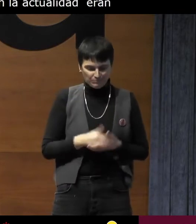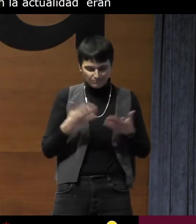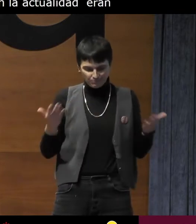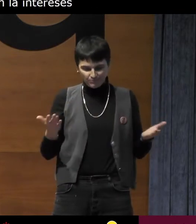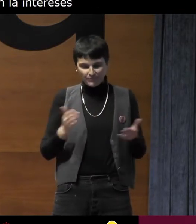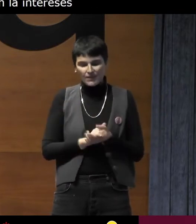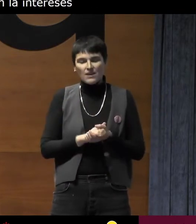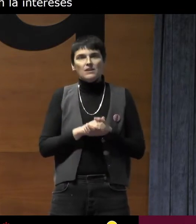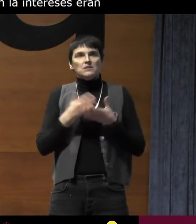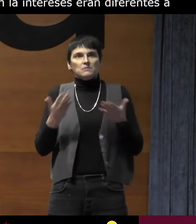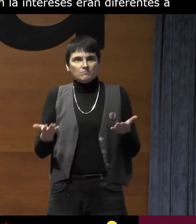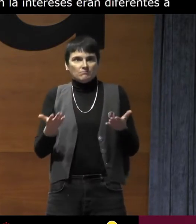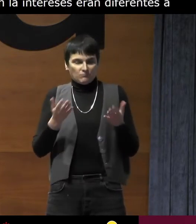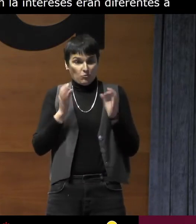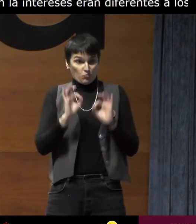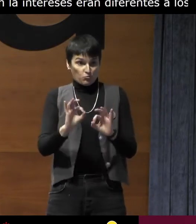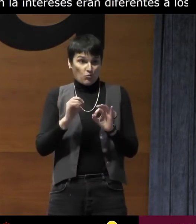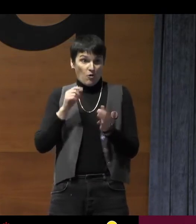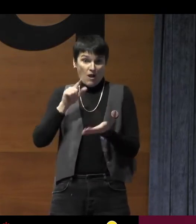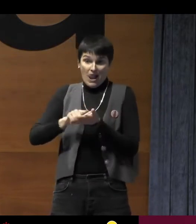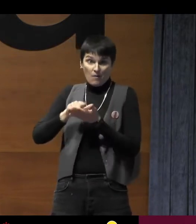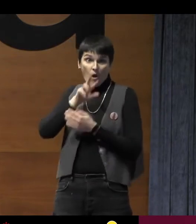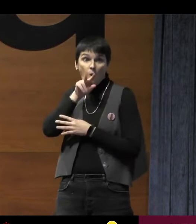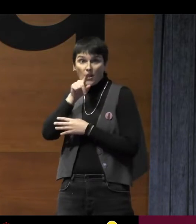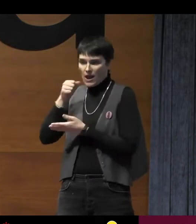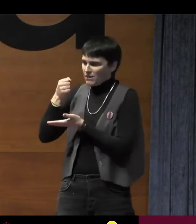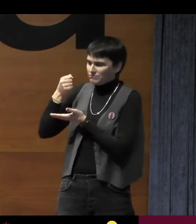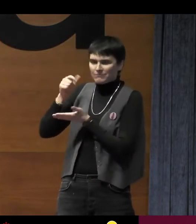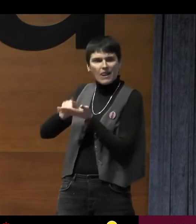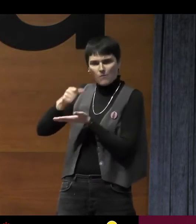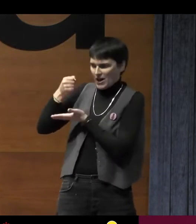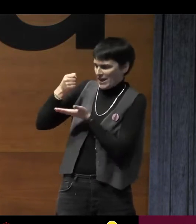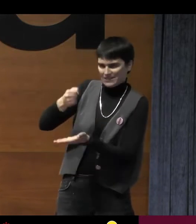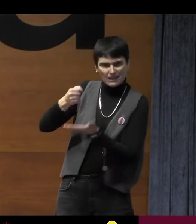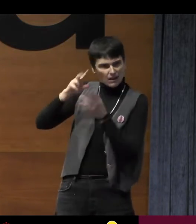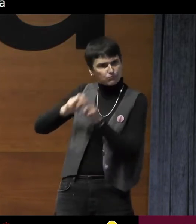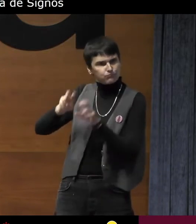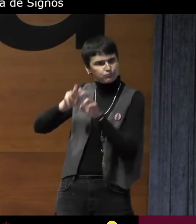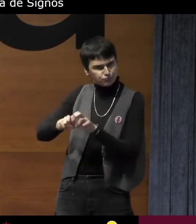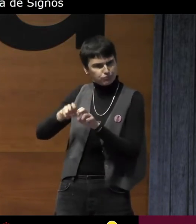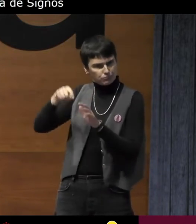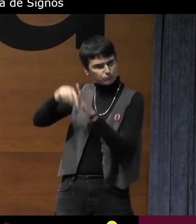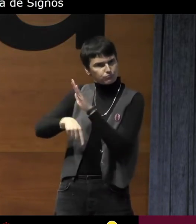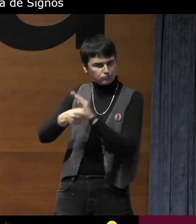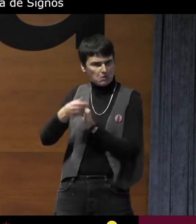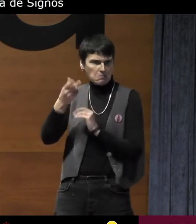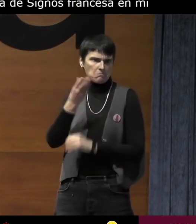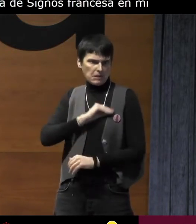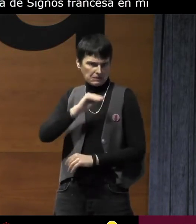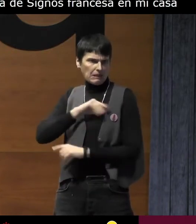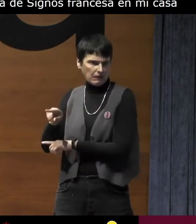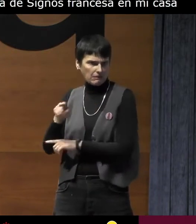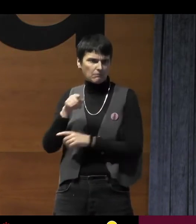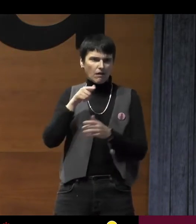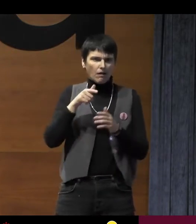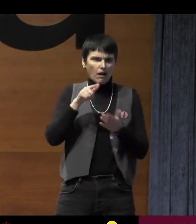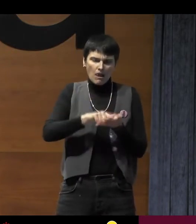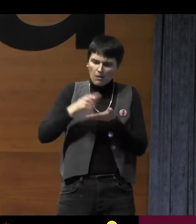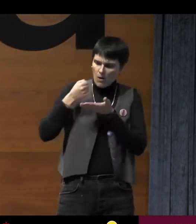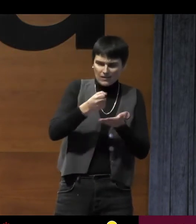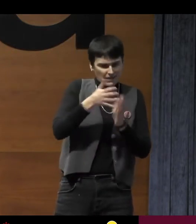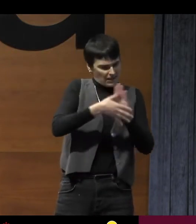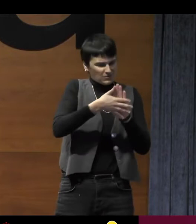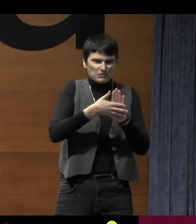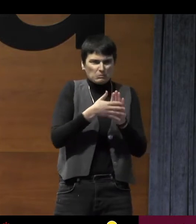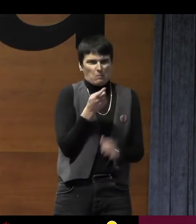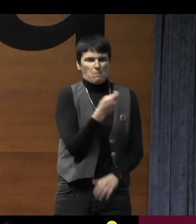casa. Entonces, a mí este tema me interesó bastante. En el caso de las lenguas de herencia